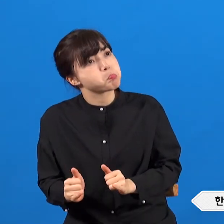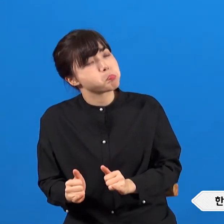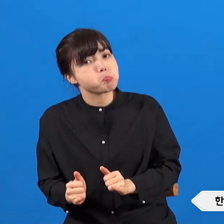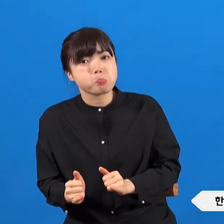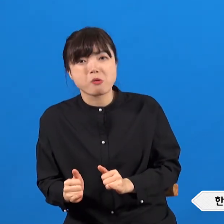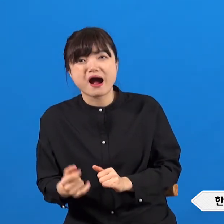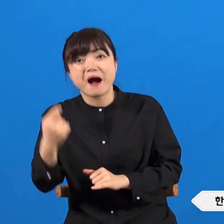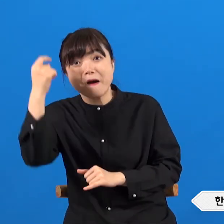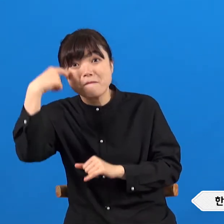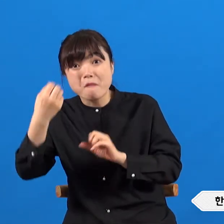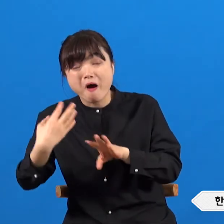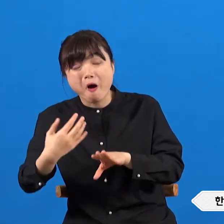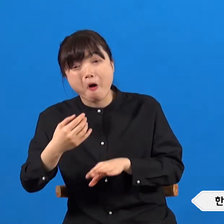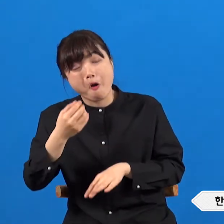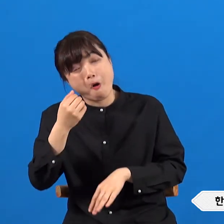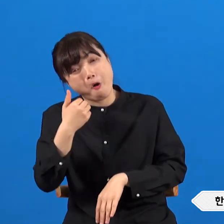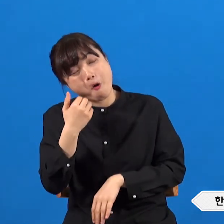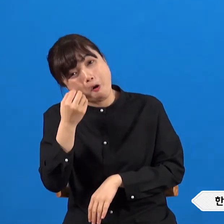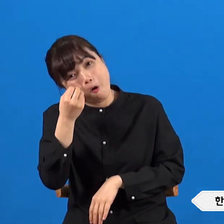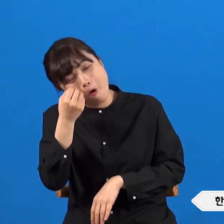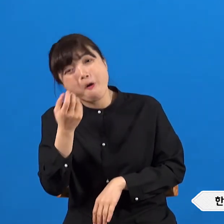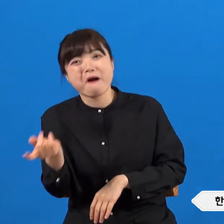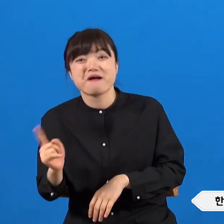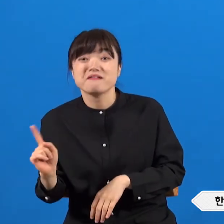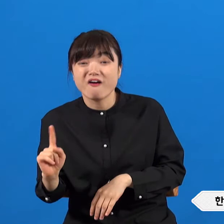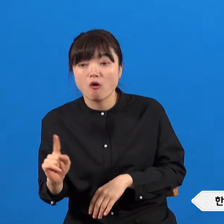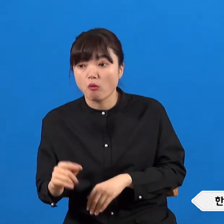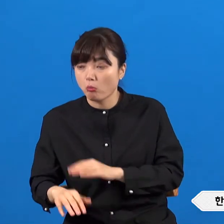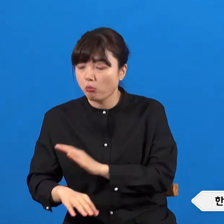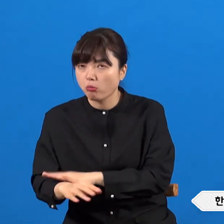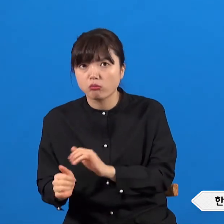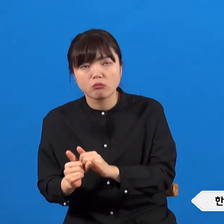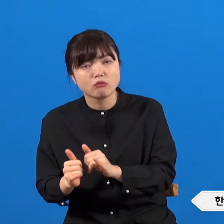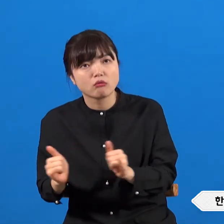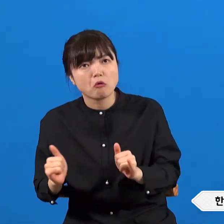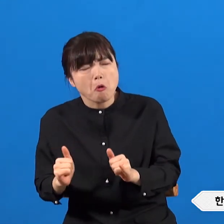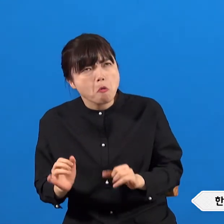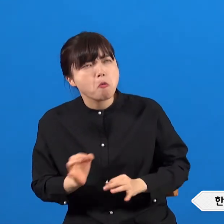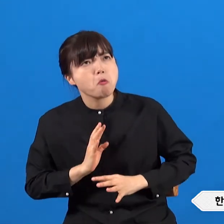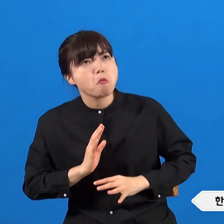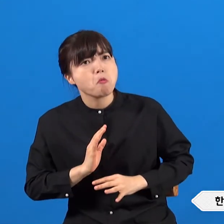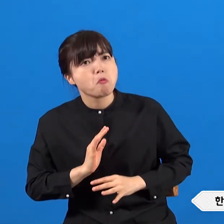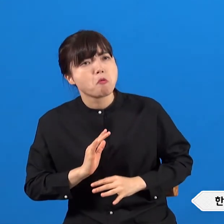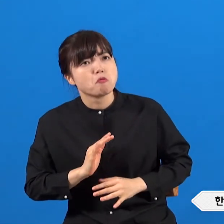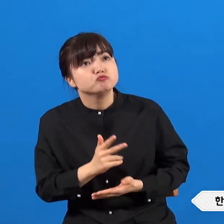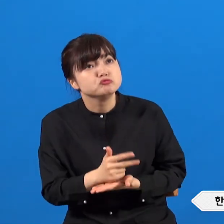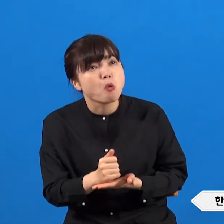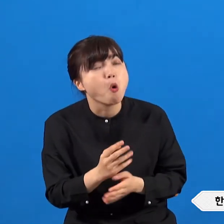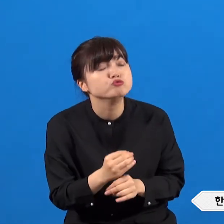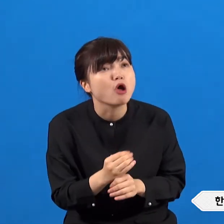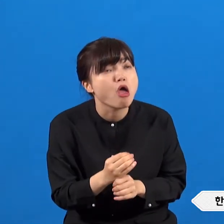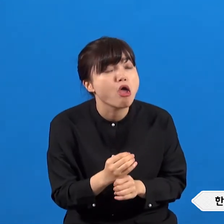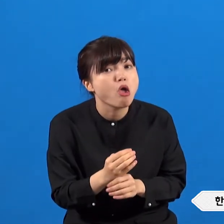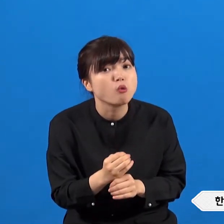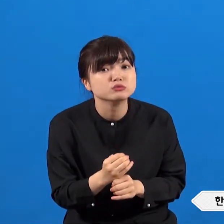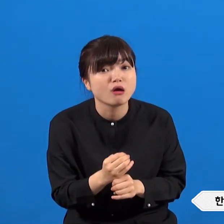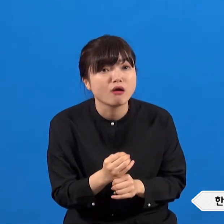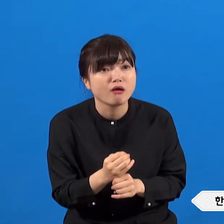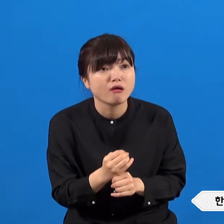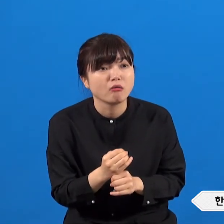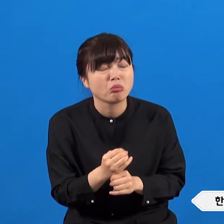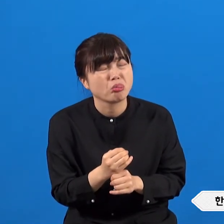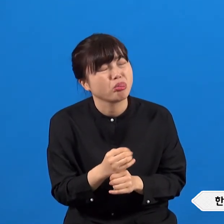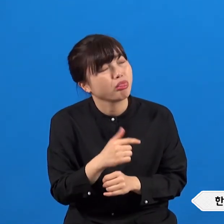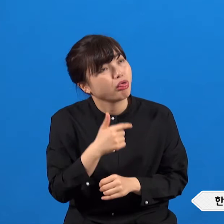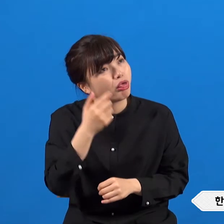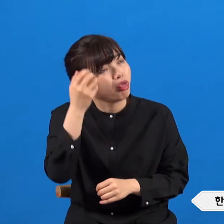사람들의 반응이 아주 재미있습니다. 그들이 깜짝 놀라면서 주님, 우리가 언제 그런 일을